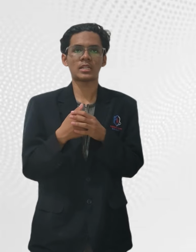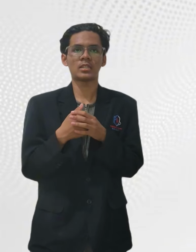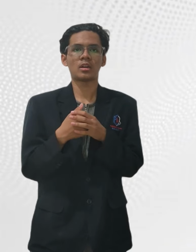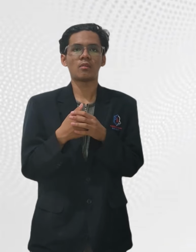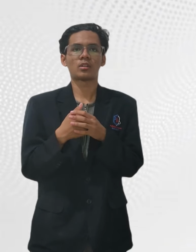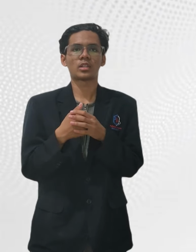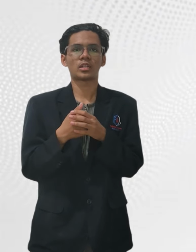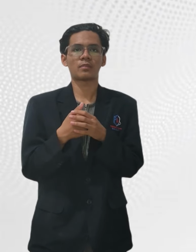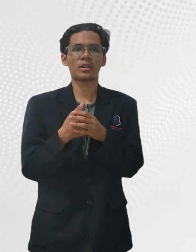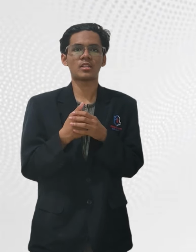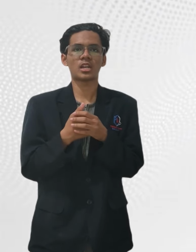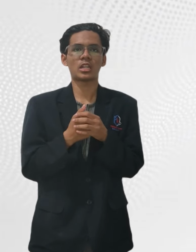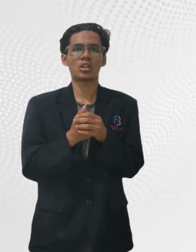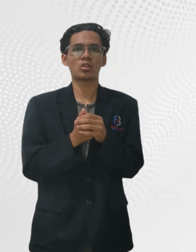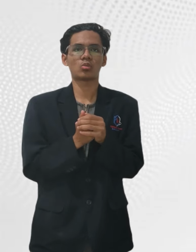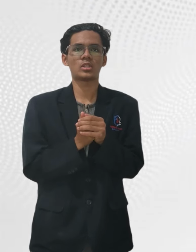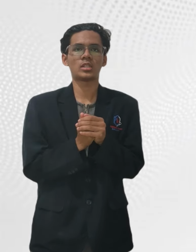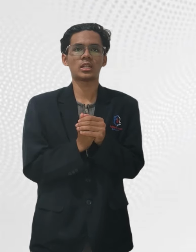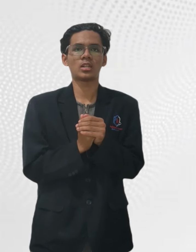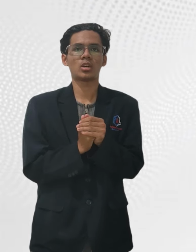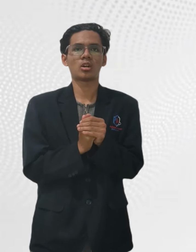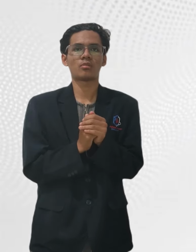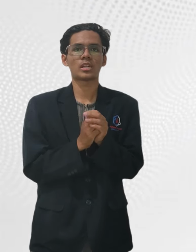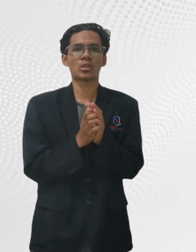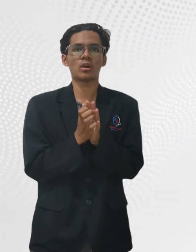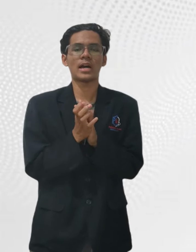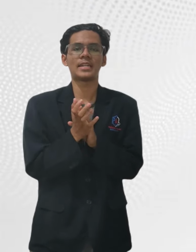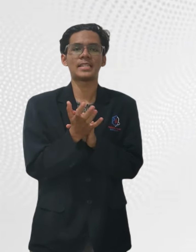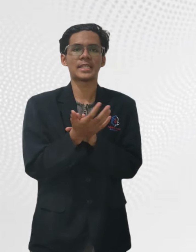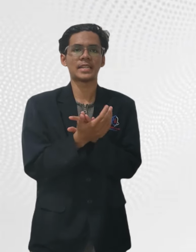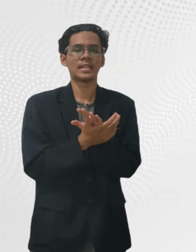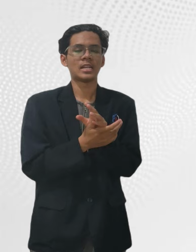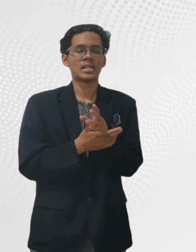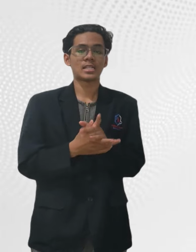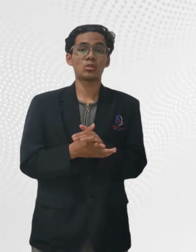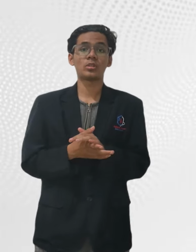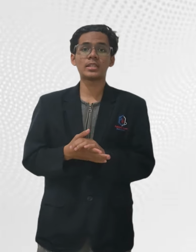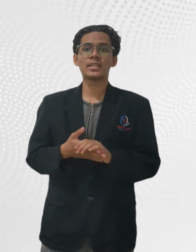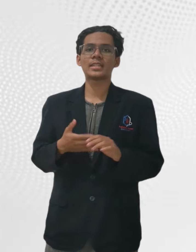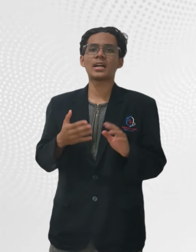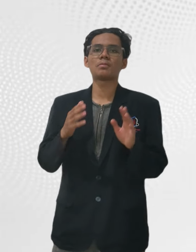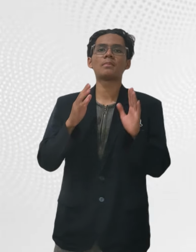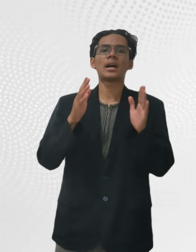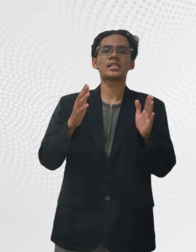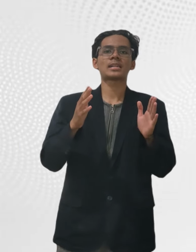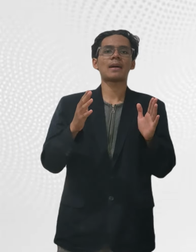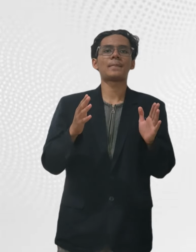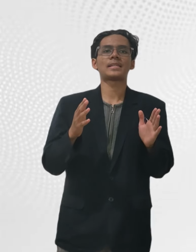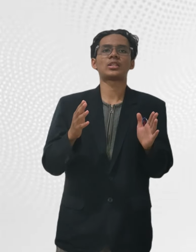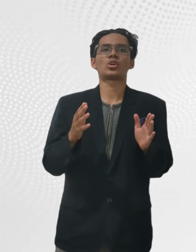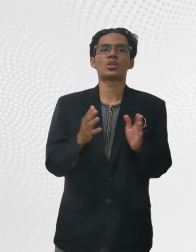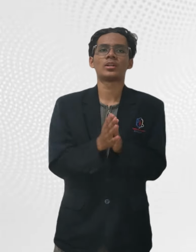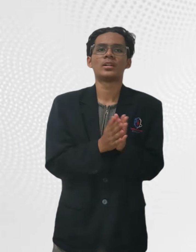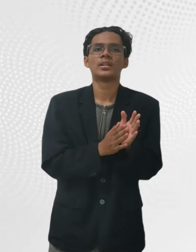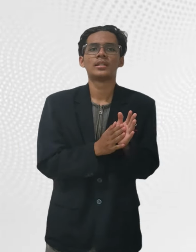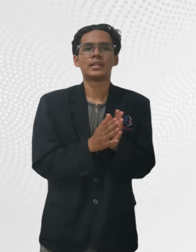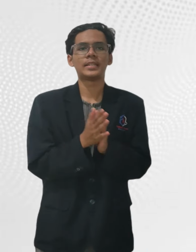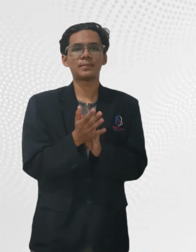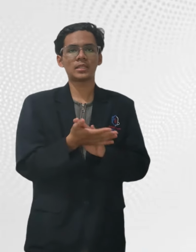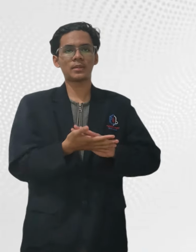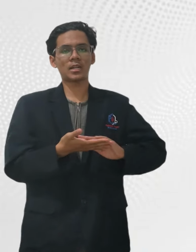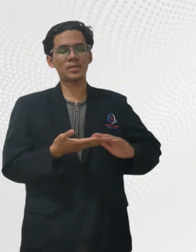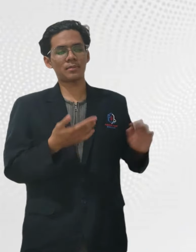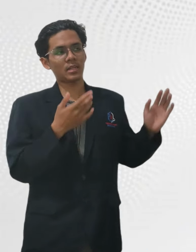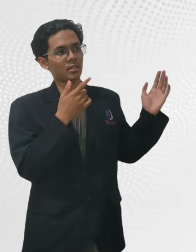voltage scaling, voltage reference, analog to digital converter atau ADC. Selanjutnya kita akan membahas kapasitor.